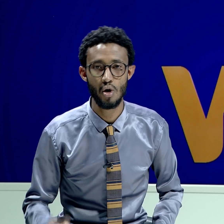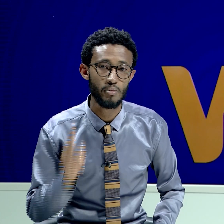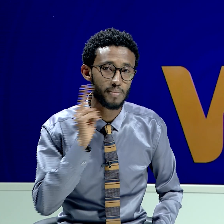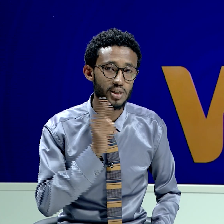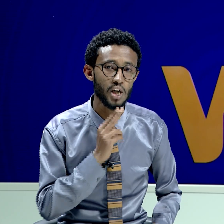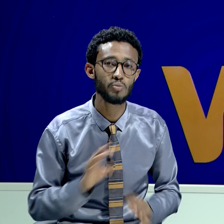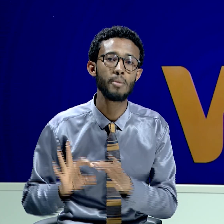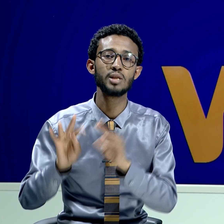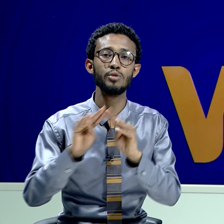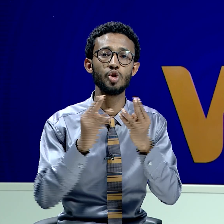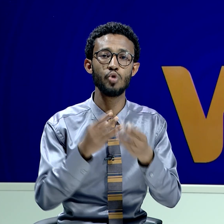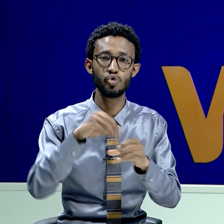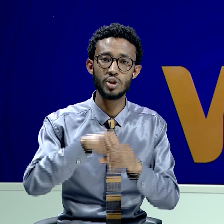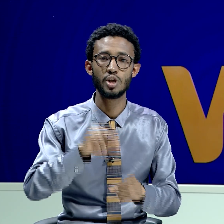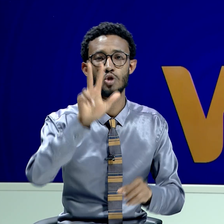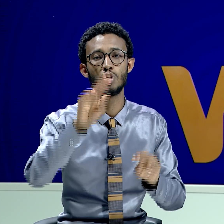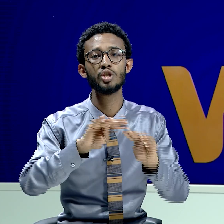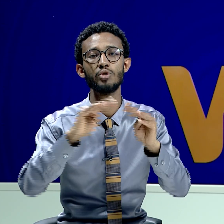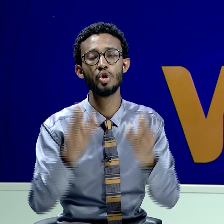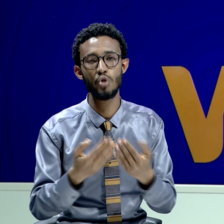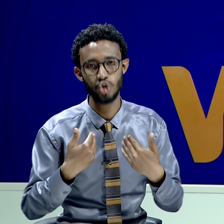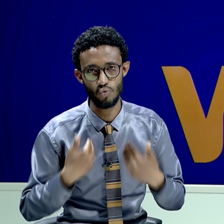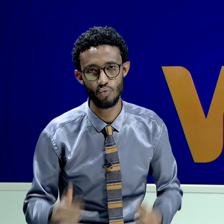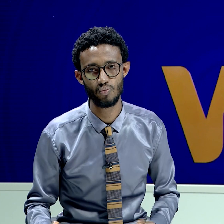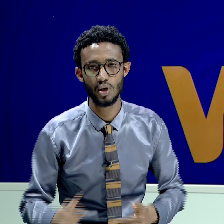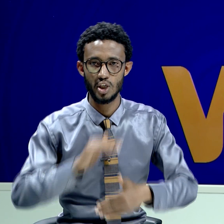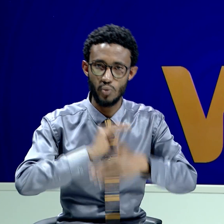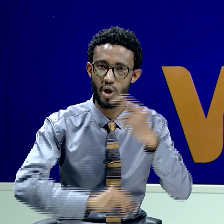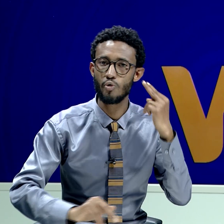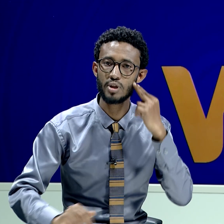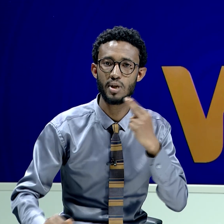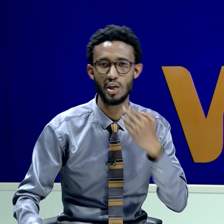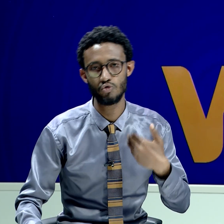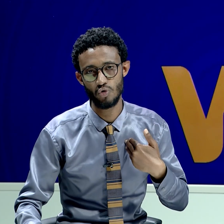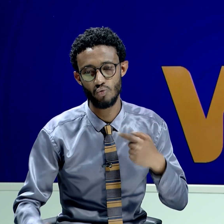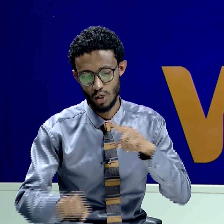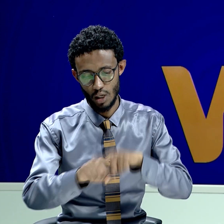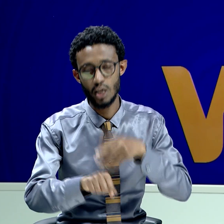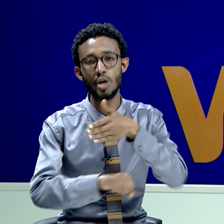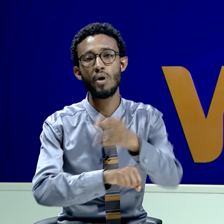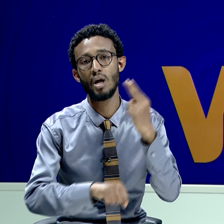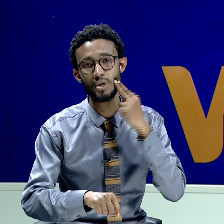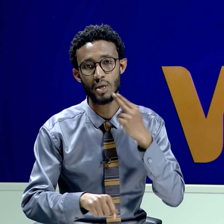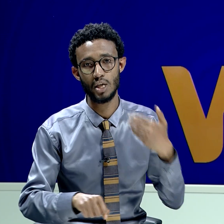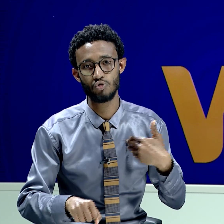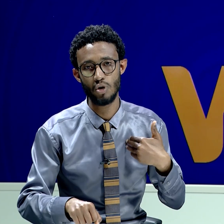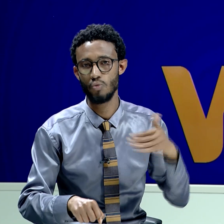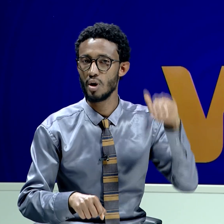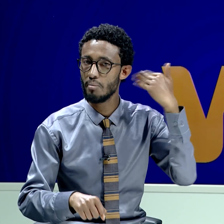بس ما سنة شو ما بره سمدو بو تشوز سويس تمدو بو تشوله سوى لو دو مسمى سنة تشوله كجزء بوالا مسمى سنة تشوله